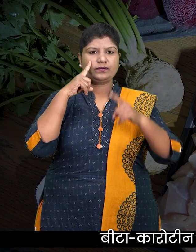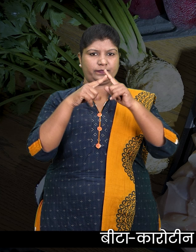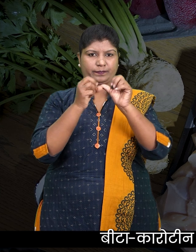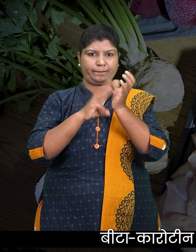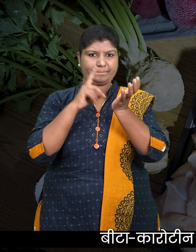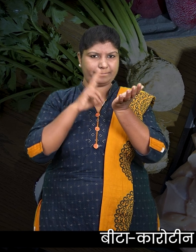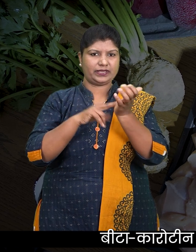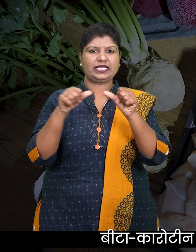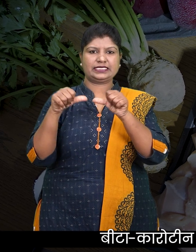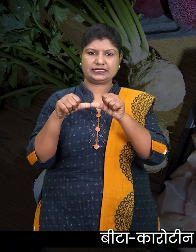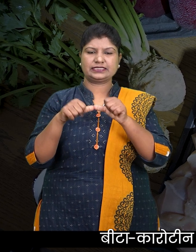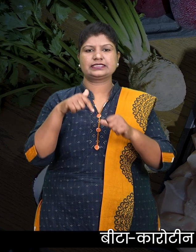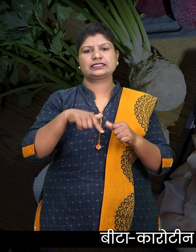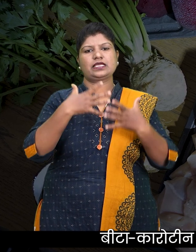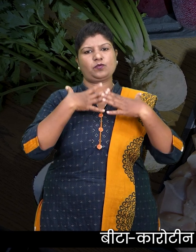है।